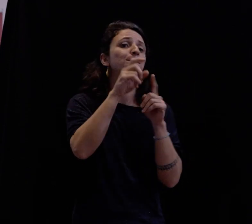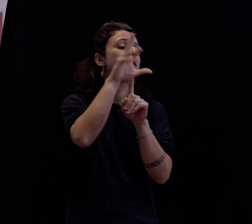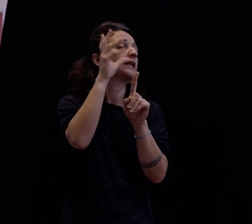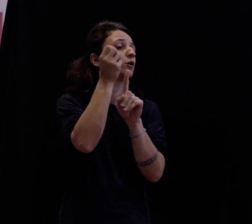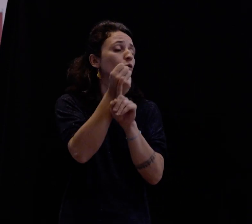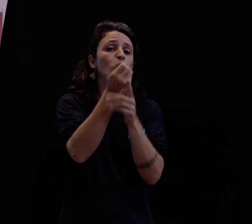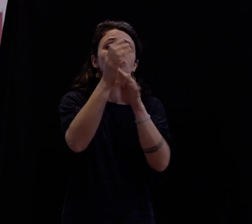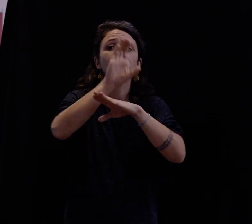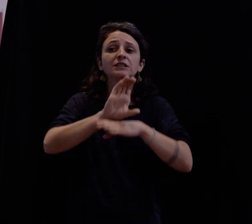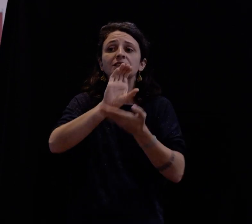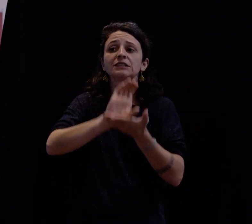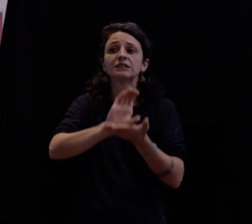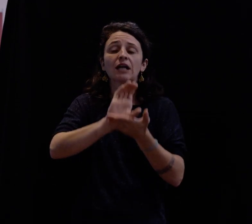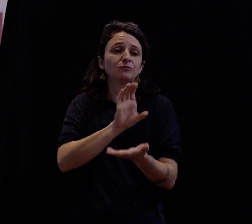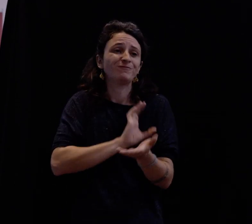un challenge.